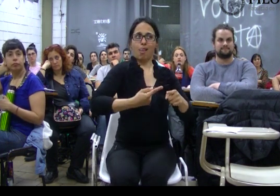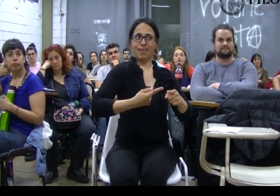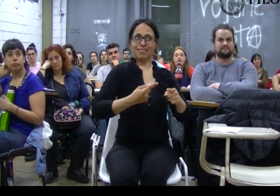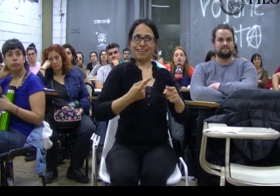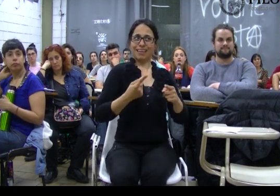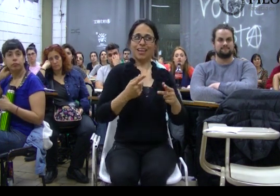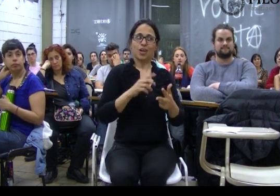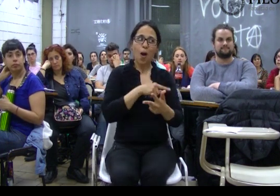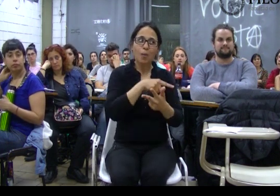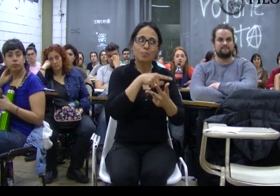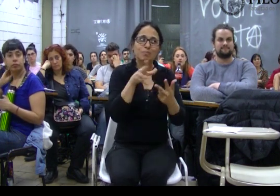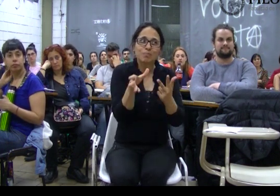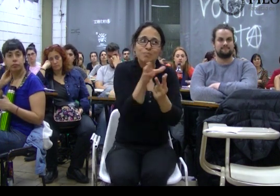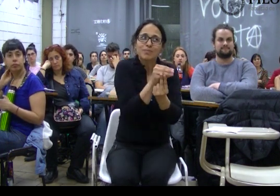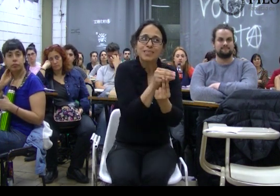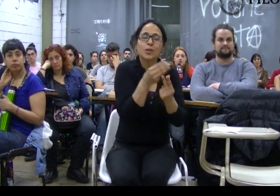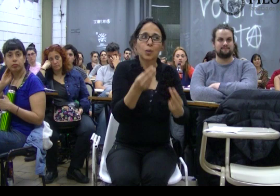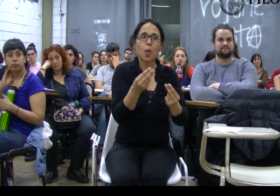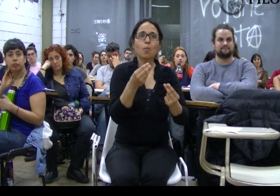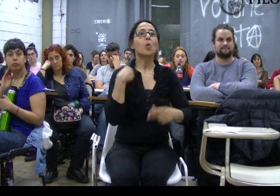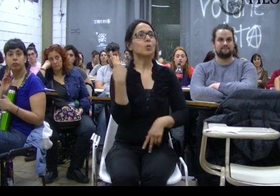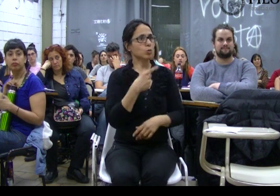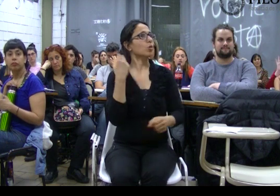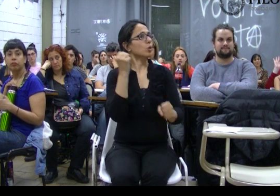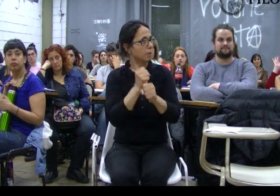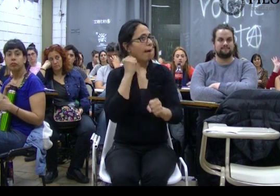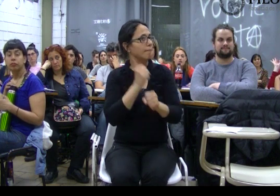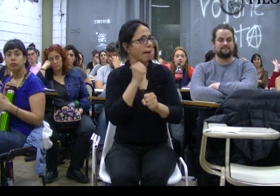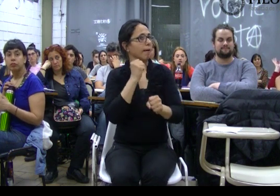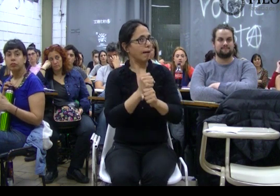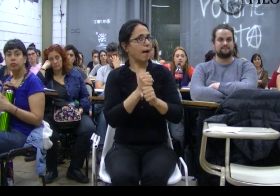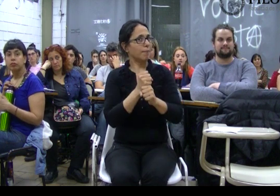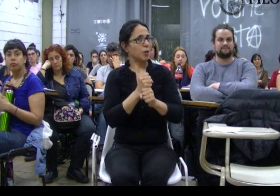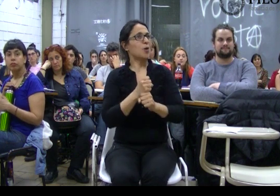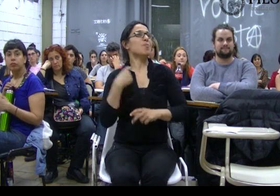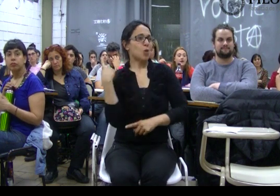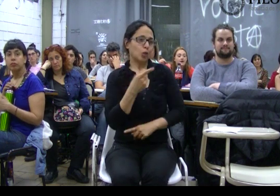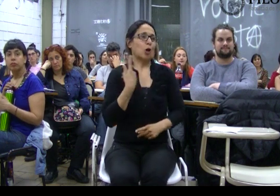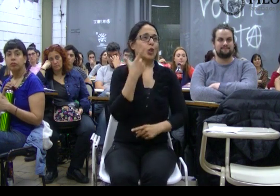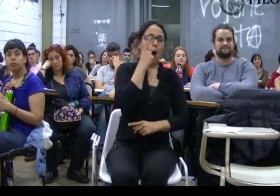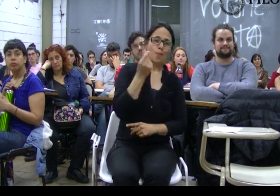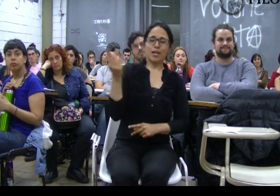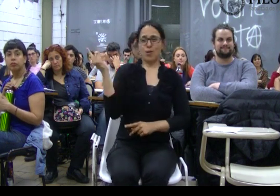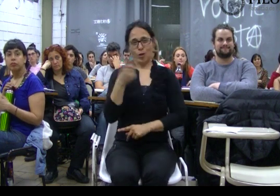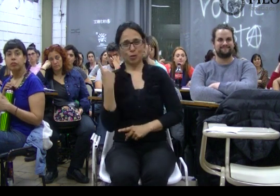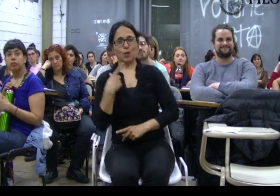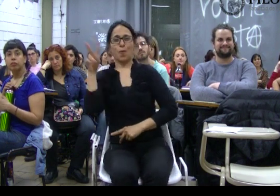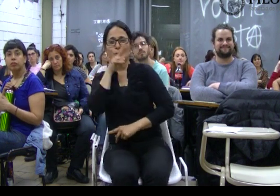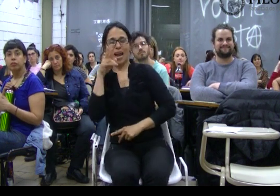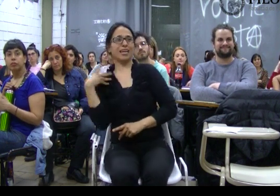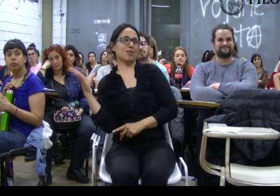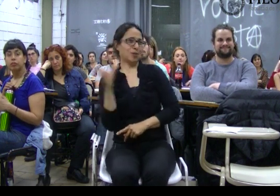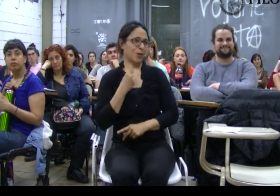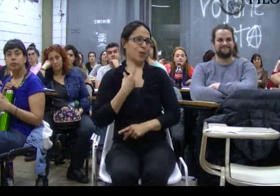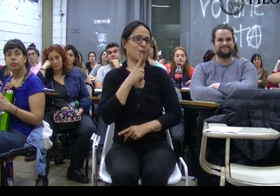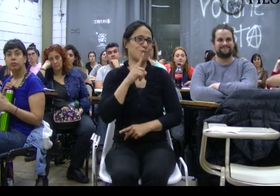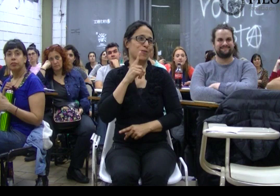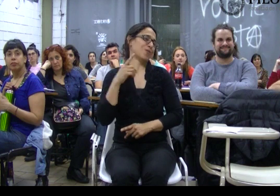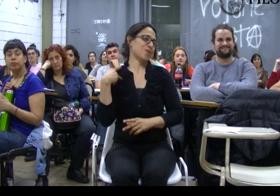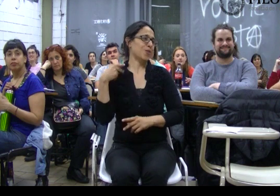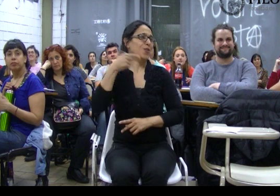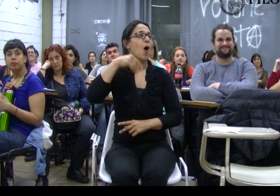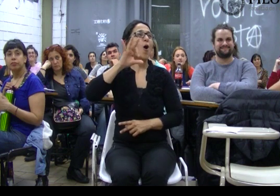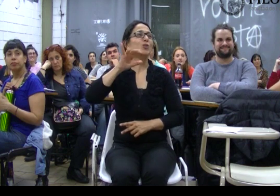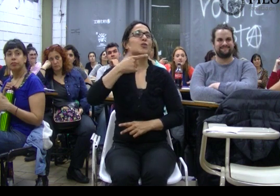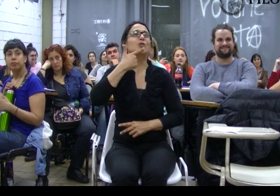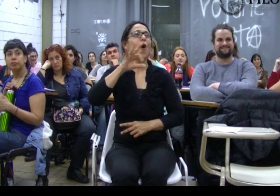todo. Entonces, bueno, nosotros trabajamos también mucho en esto, nosotras, nosotres, nosotros, no voy a decir todo el